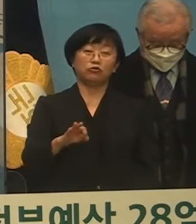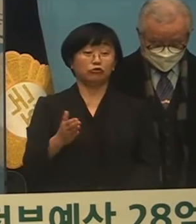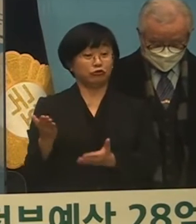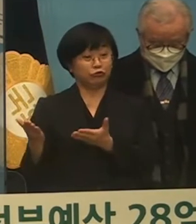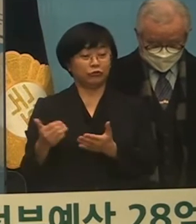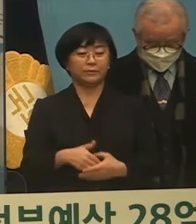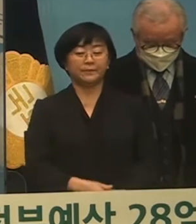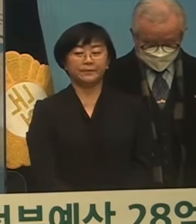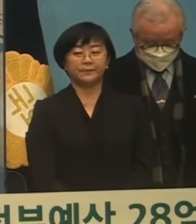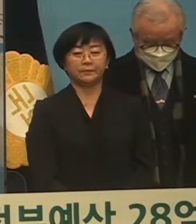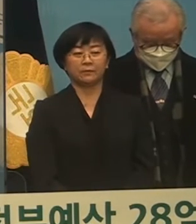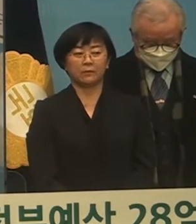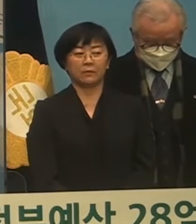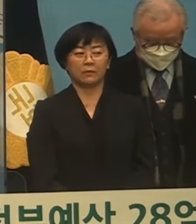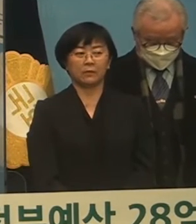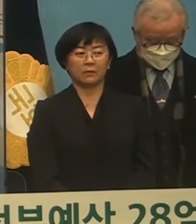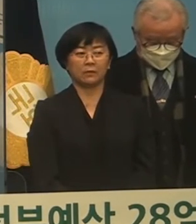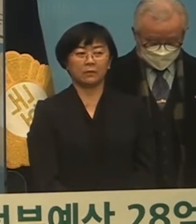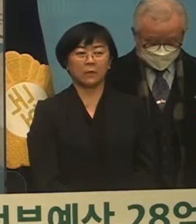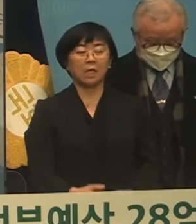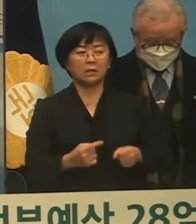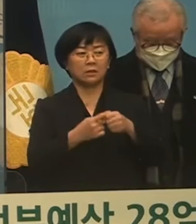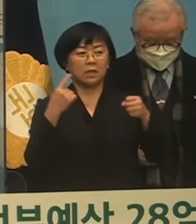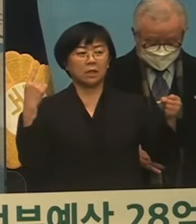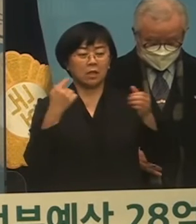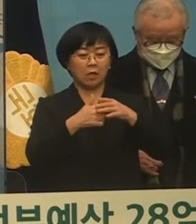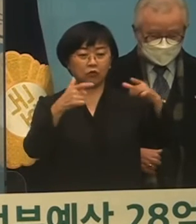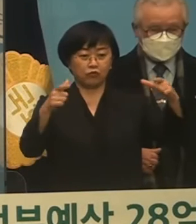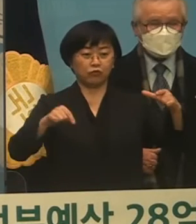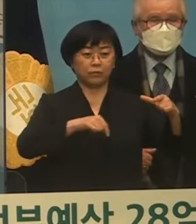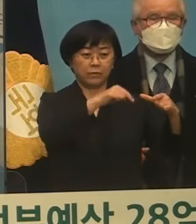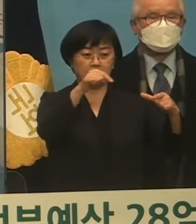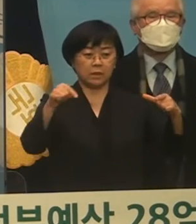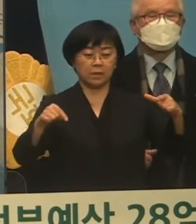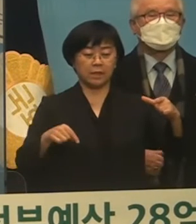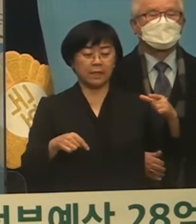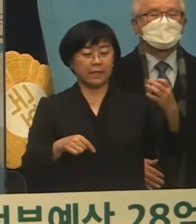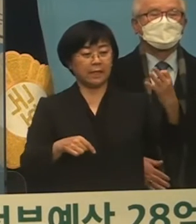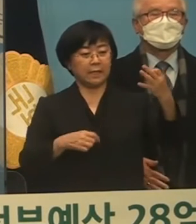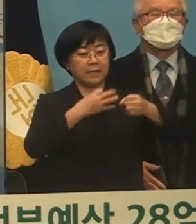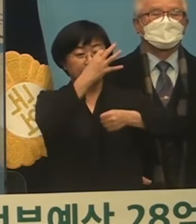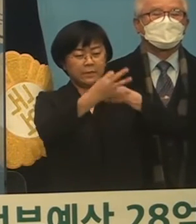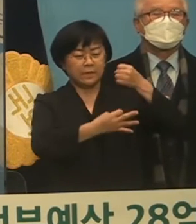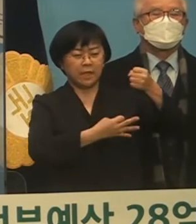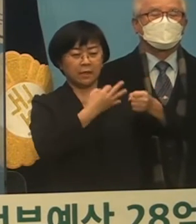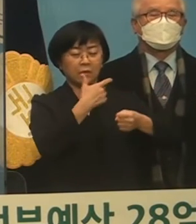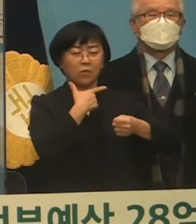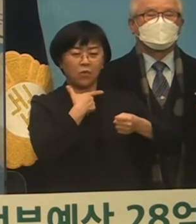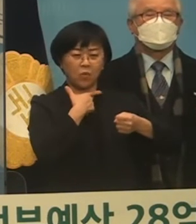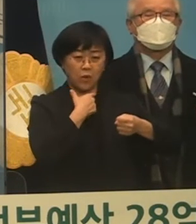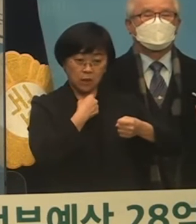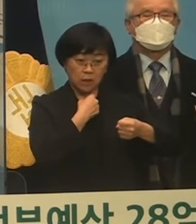의무석입니다. 지난해 장성군민의 14년 영문으로